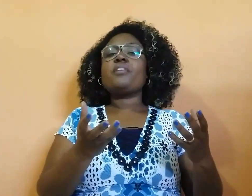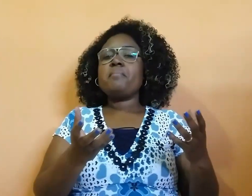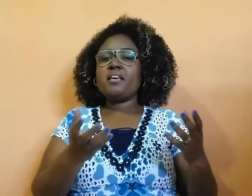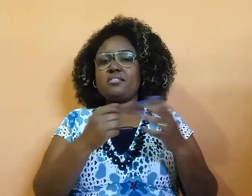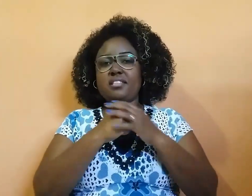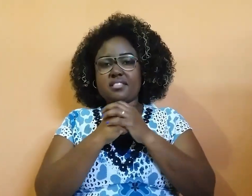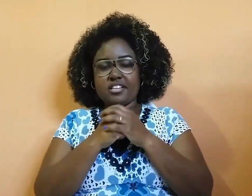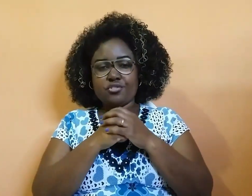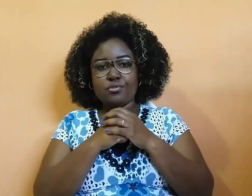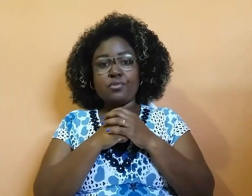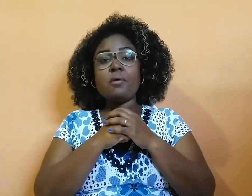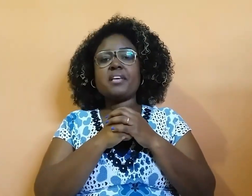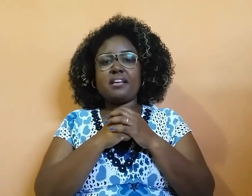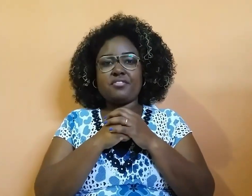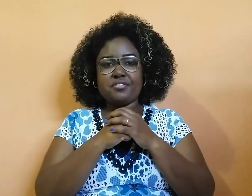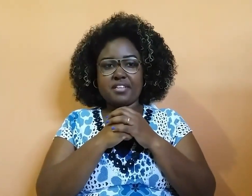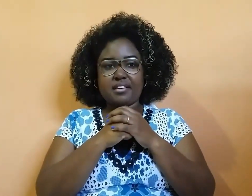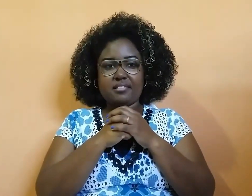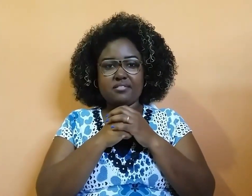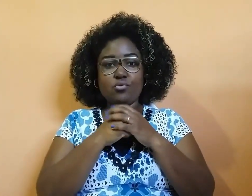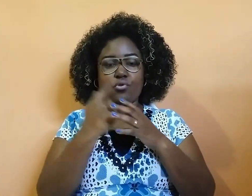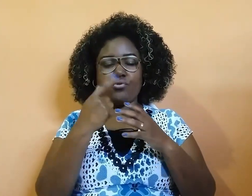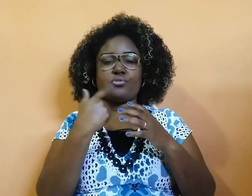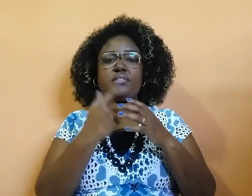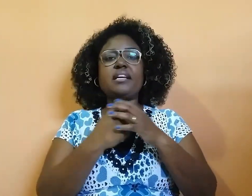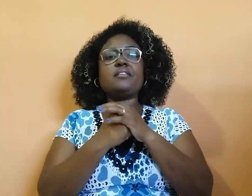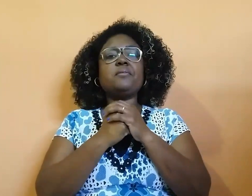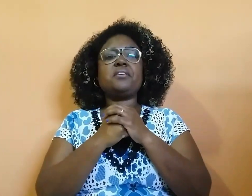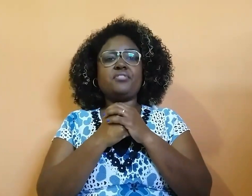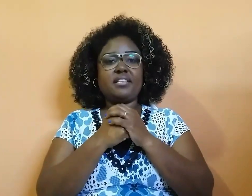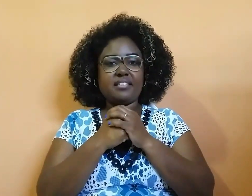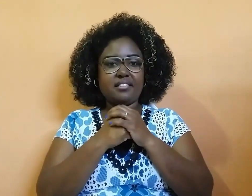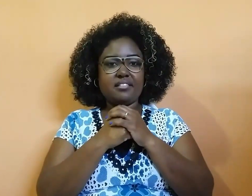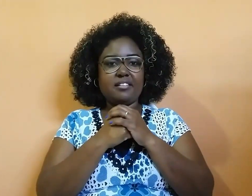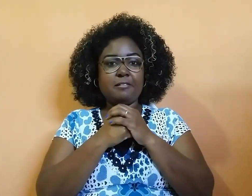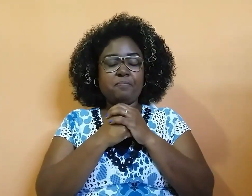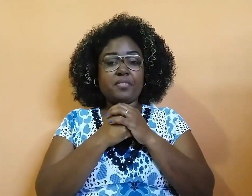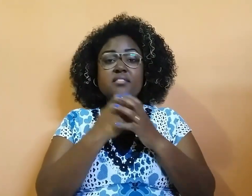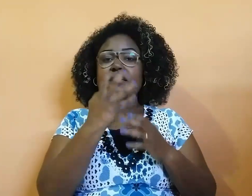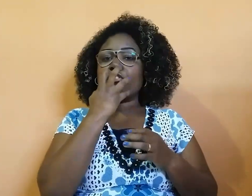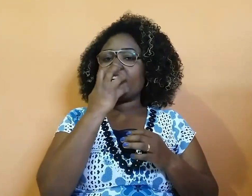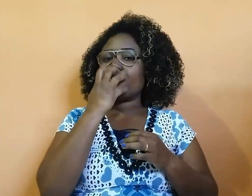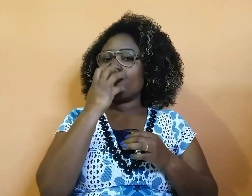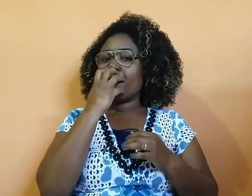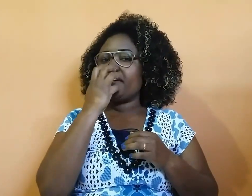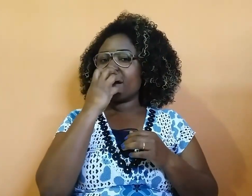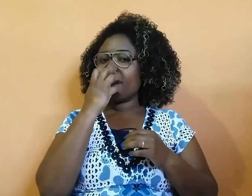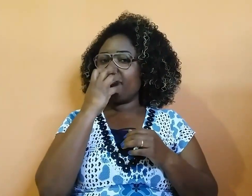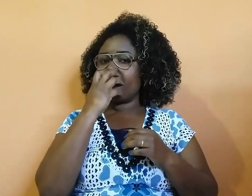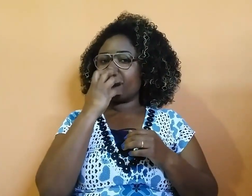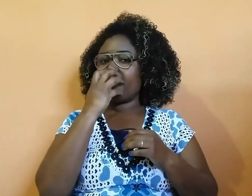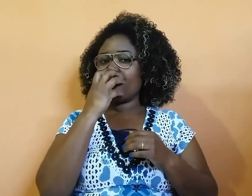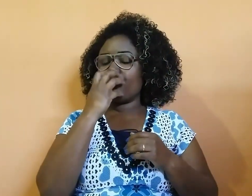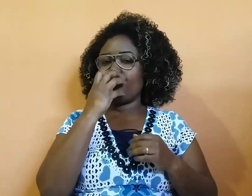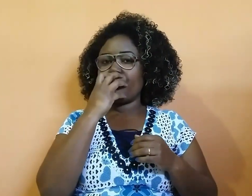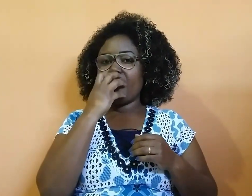tiver medo desse cachorro como ela vai falar o rosto dela como que vai entrar final de cachorro é esse aqui cachorro